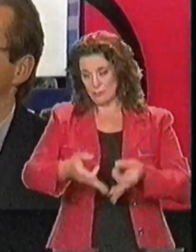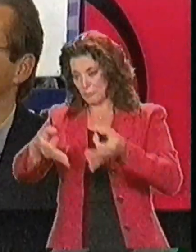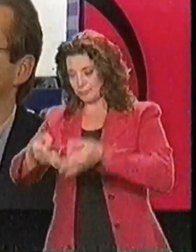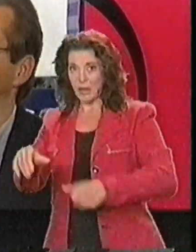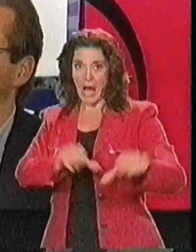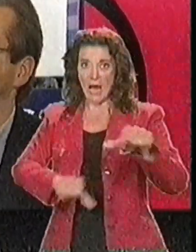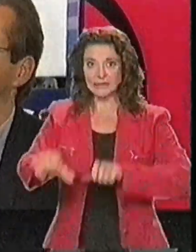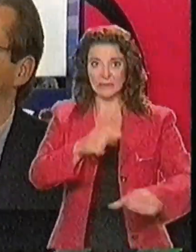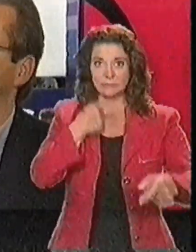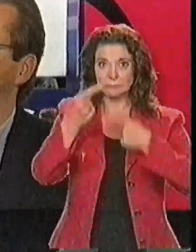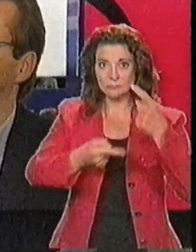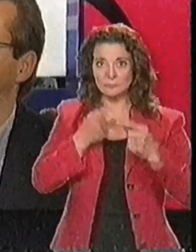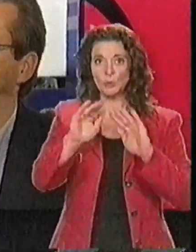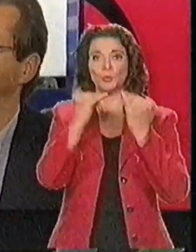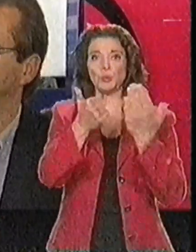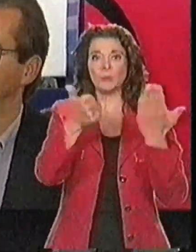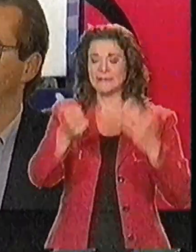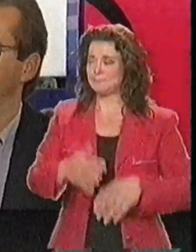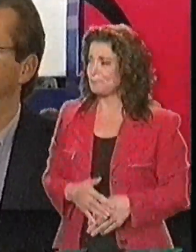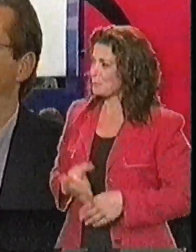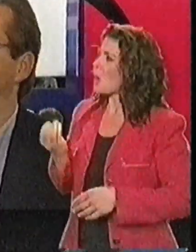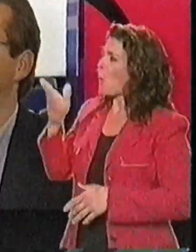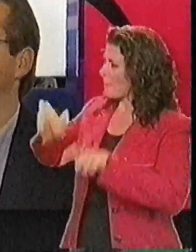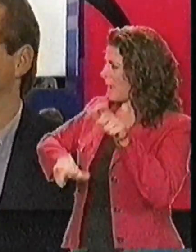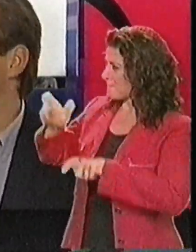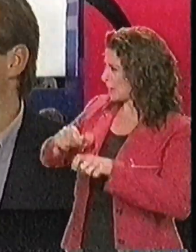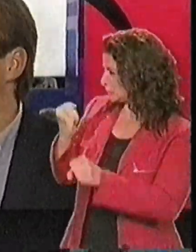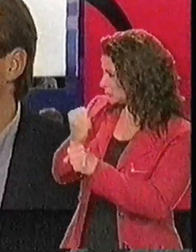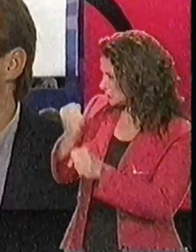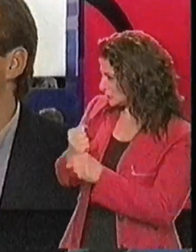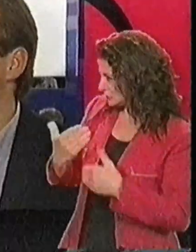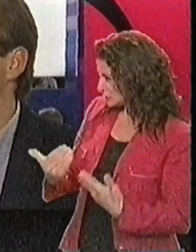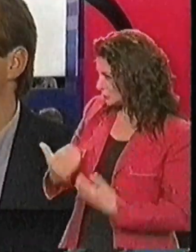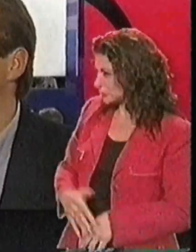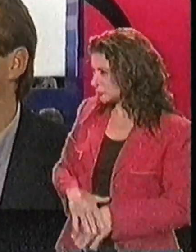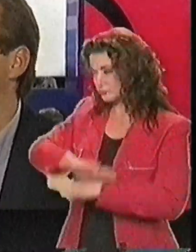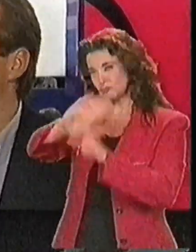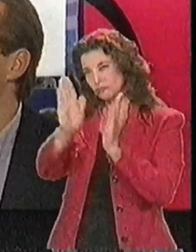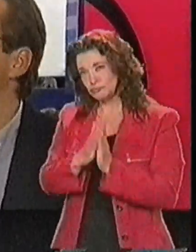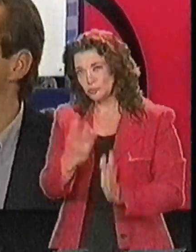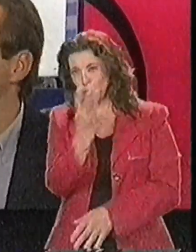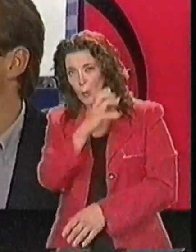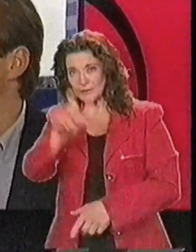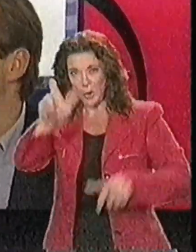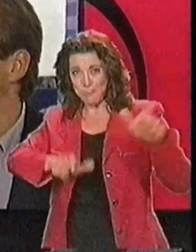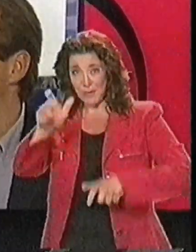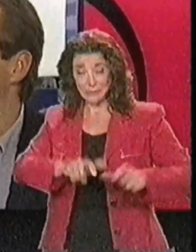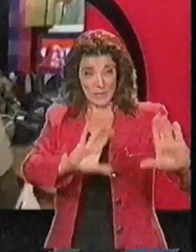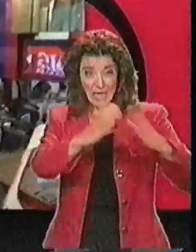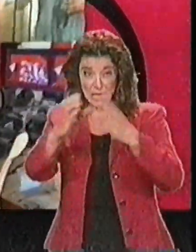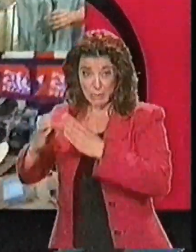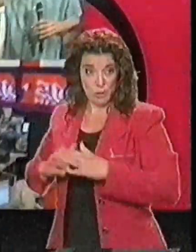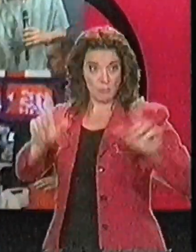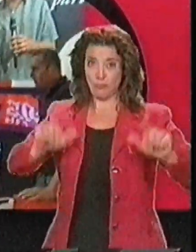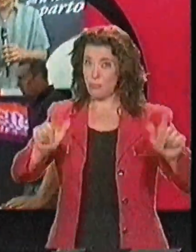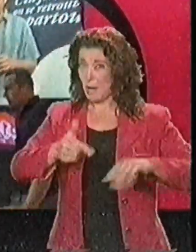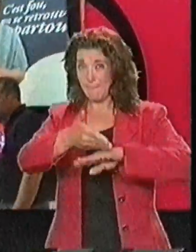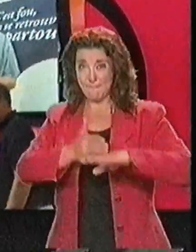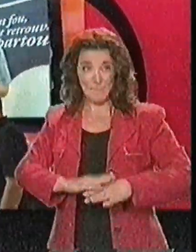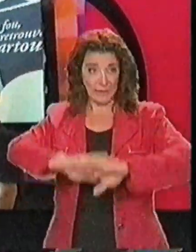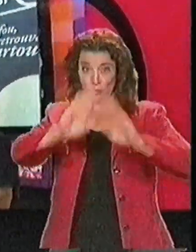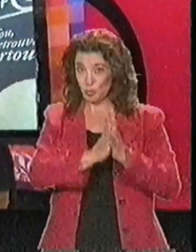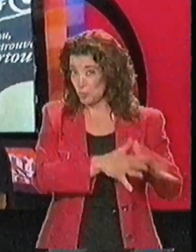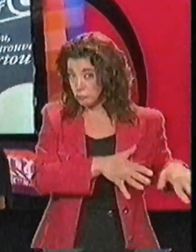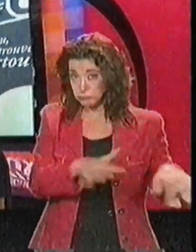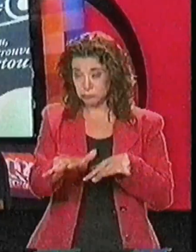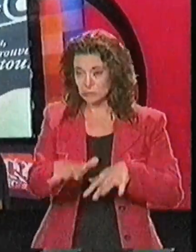Studio 6. Alors combien de personnes ont été mobilisées pour cette grande opération ? C'est environ 300 personnes, comme on dit, toutes les équipes sont sur le pont. Régis, est-ce que tu